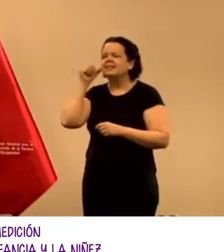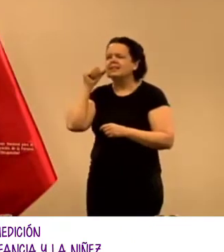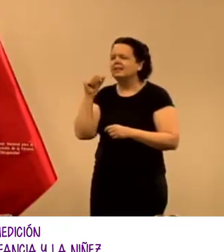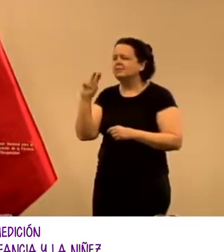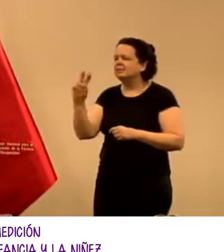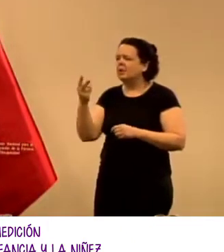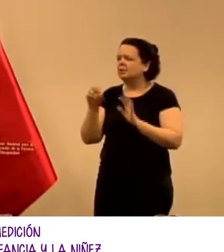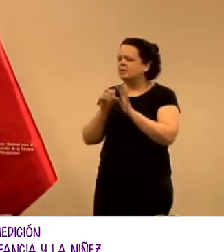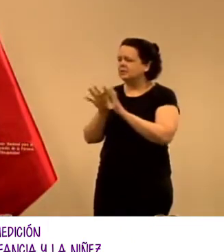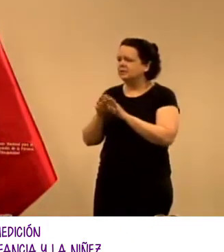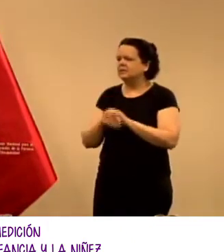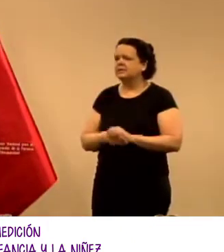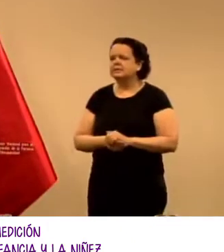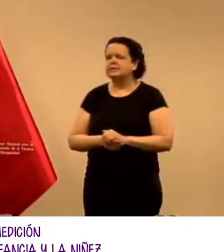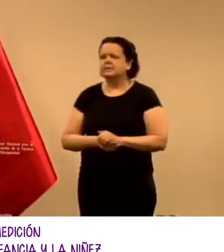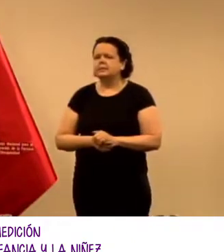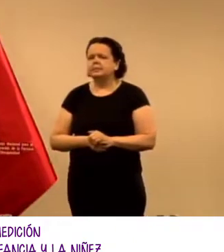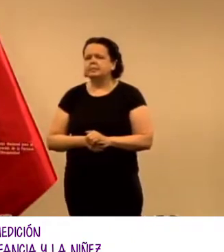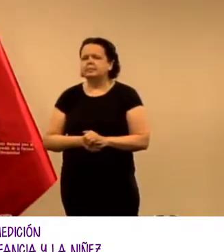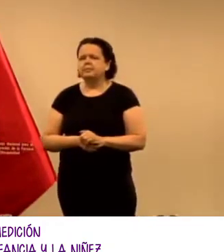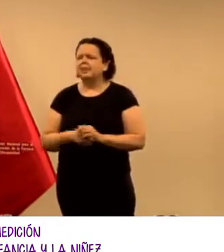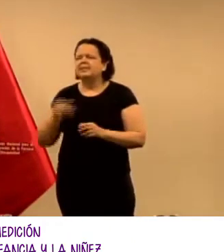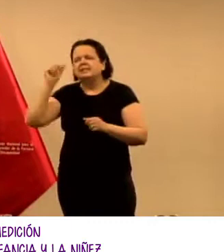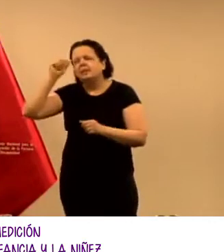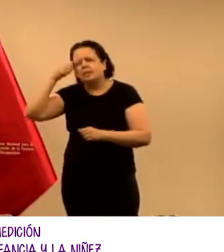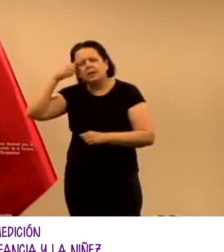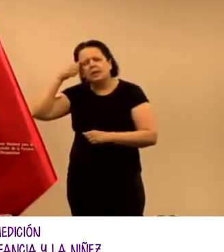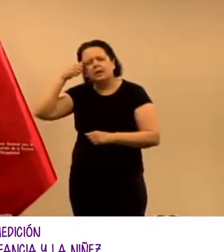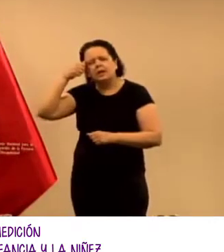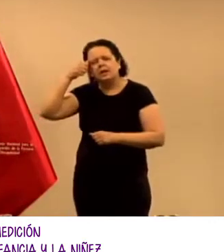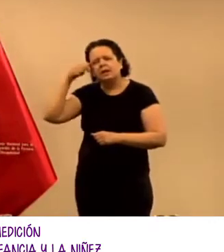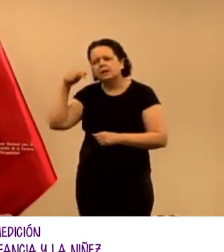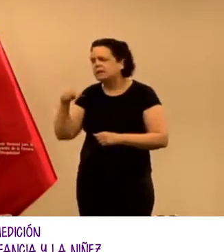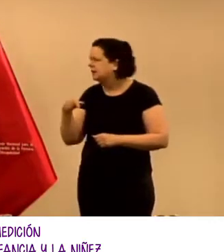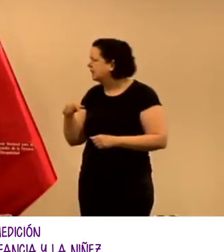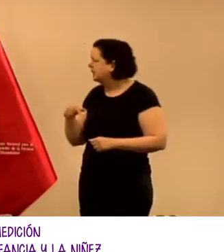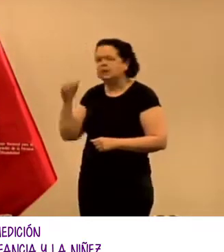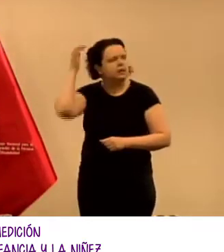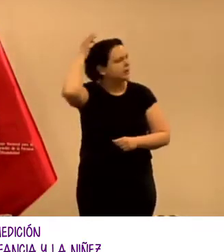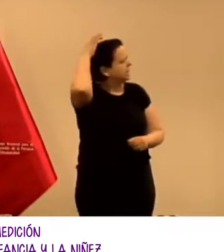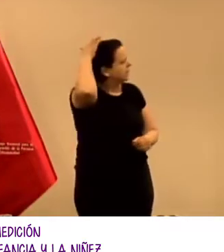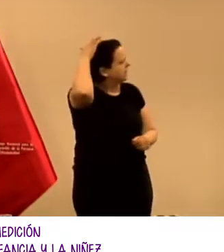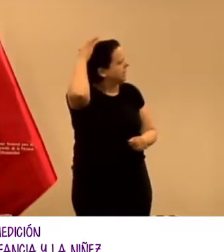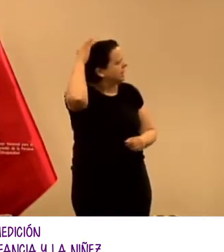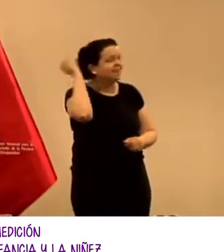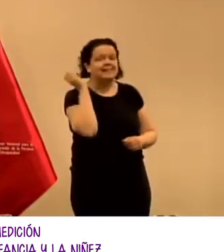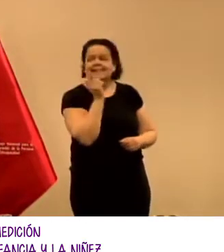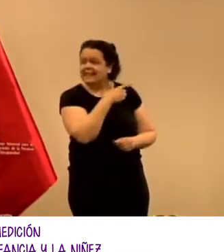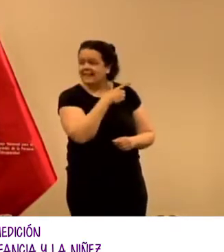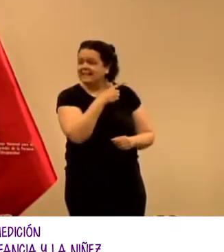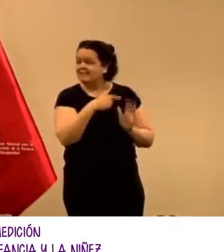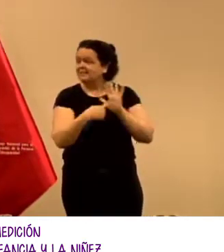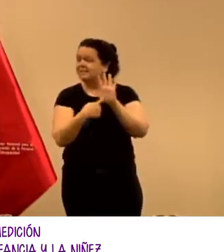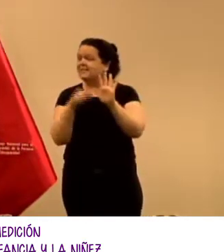de mi segunda presentación. Se acordarán de este gráfico que les presenté